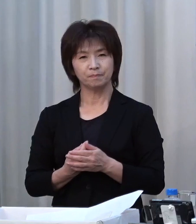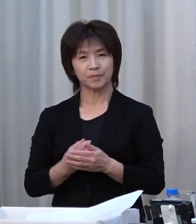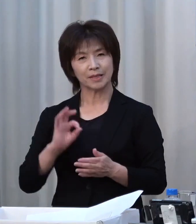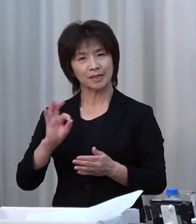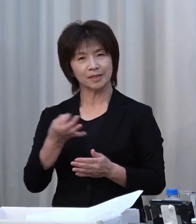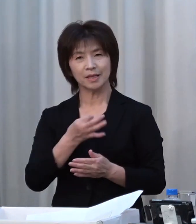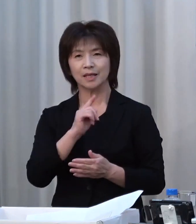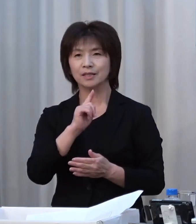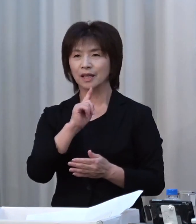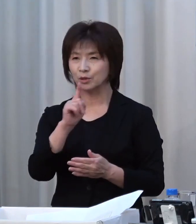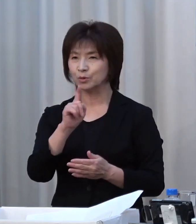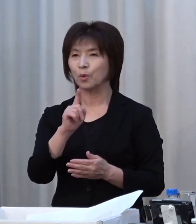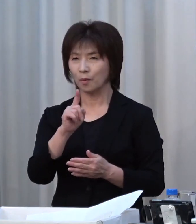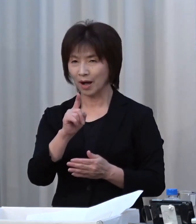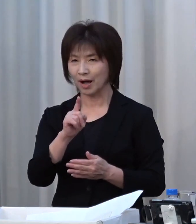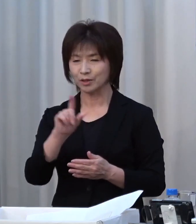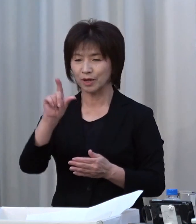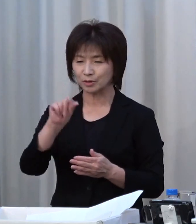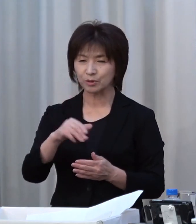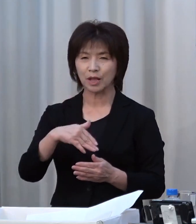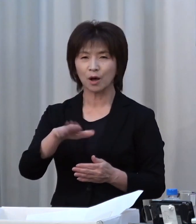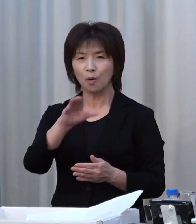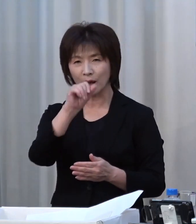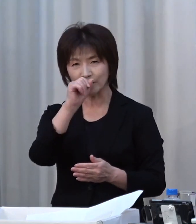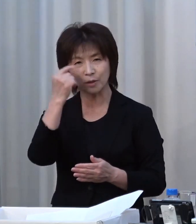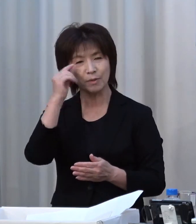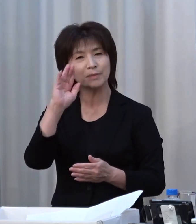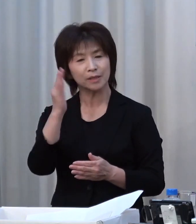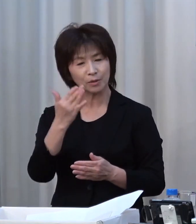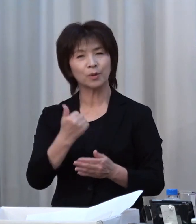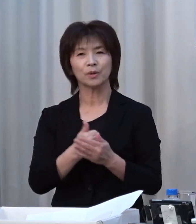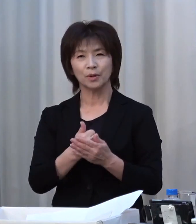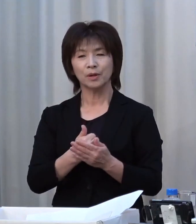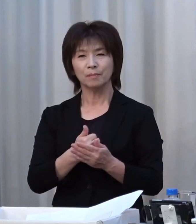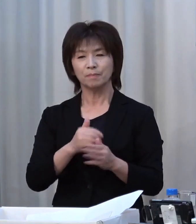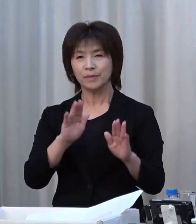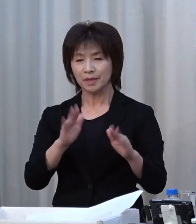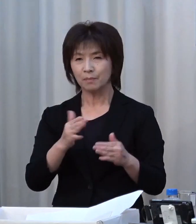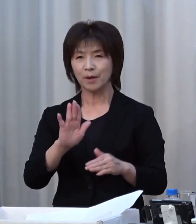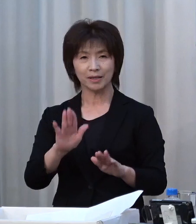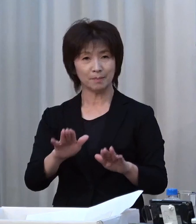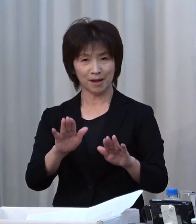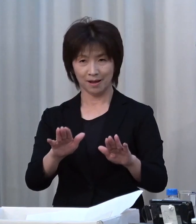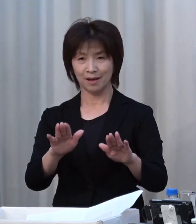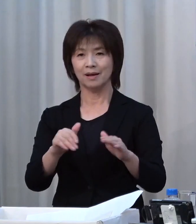税というのはね、いやー、それは少ないように越したことはないですけども、でもね、今もやっぱり、